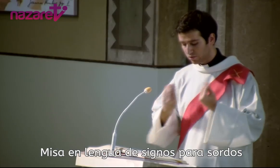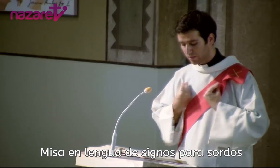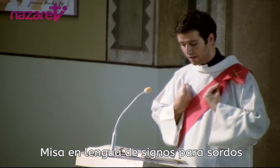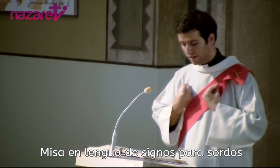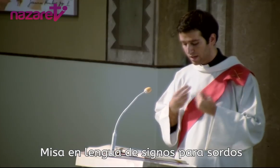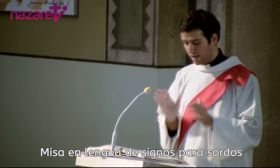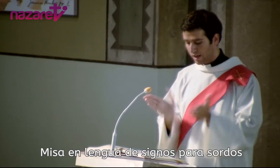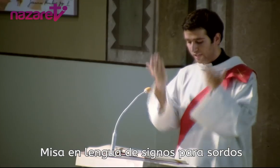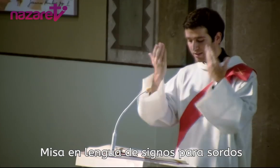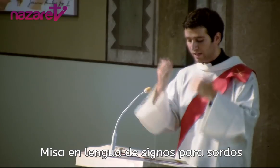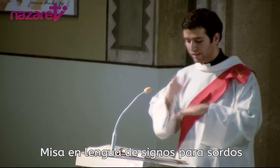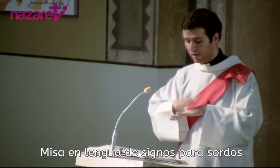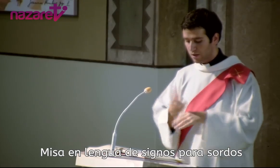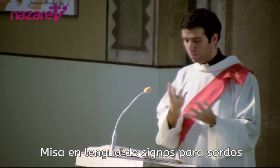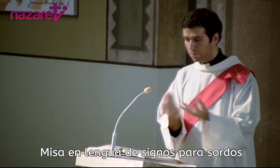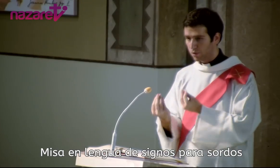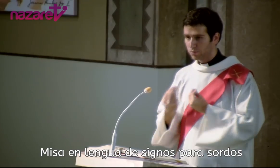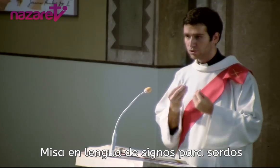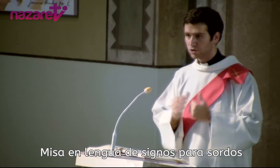vida en rescate por muchos.